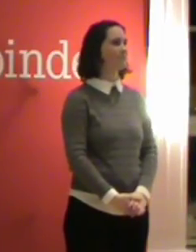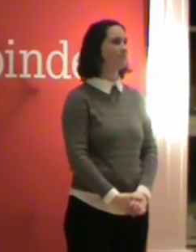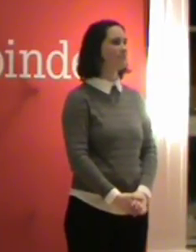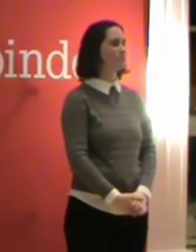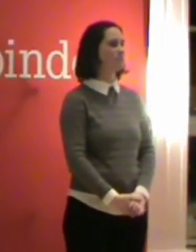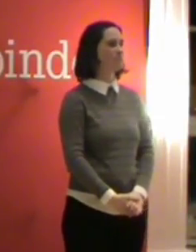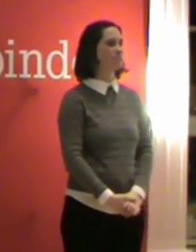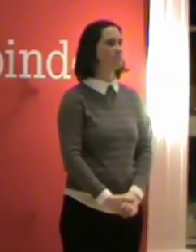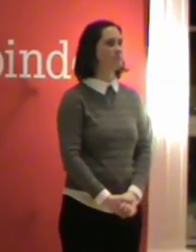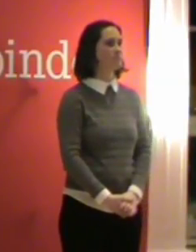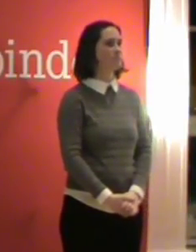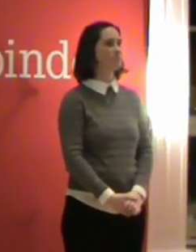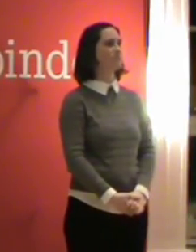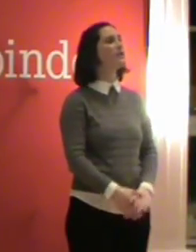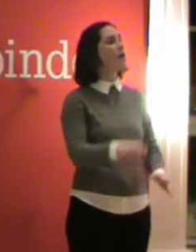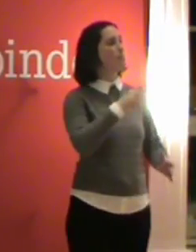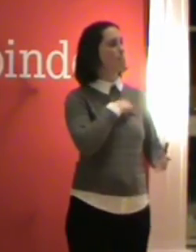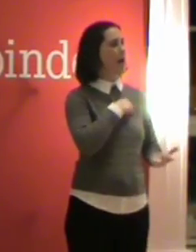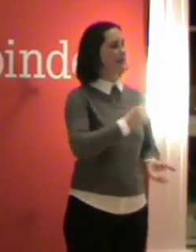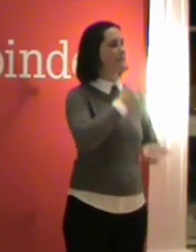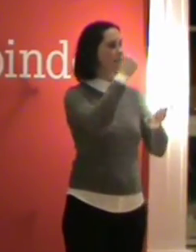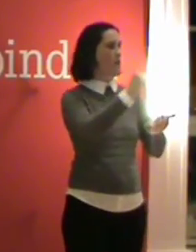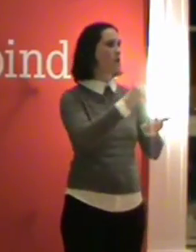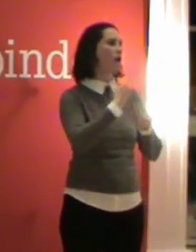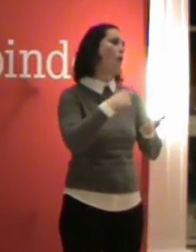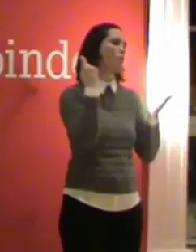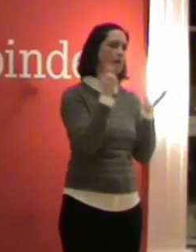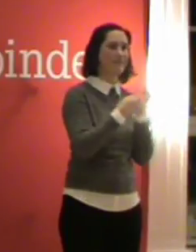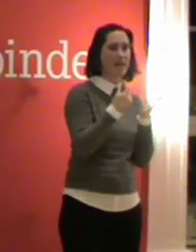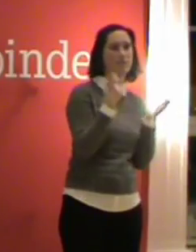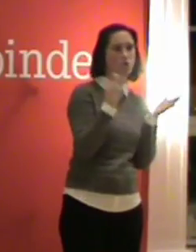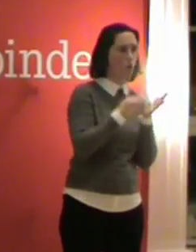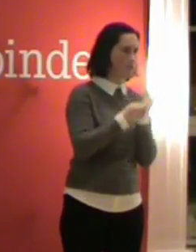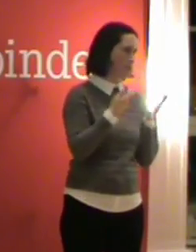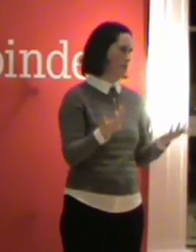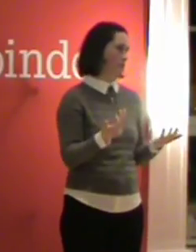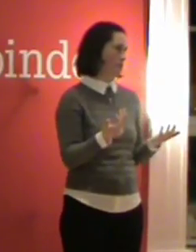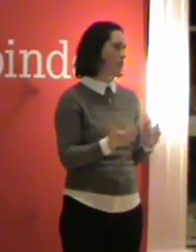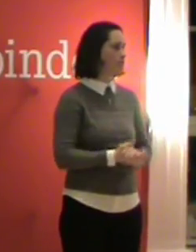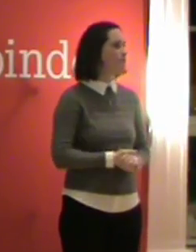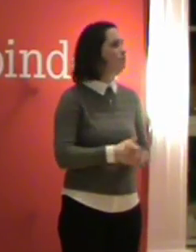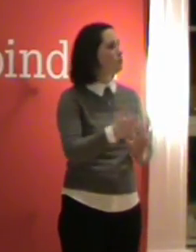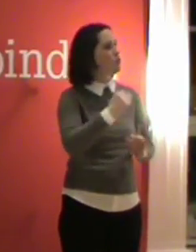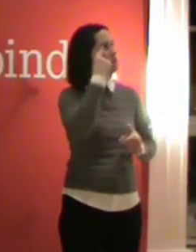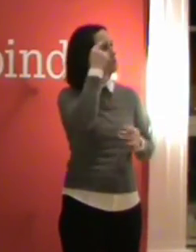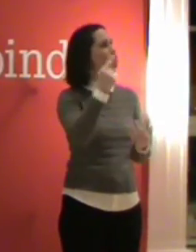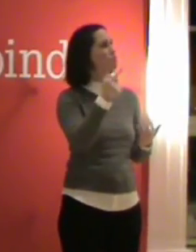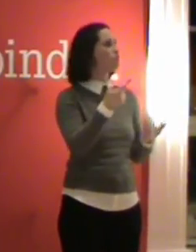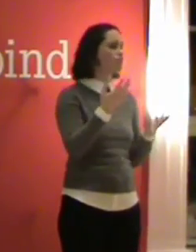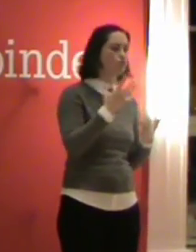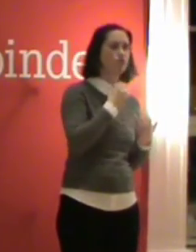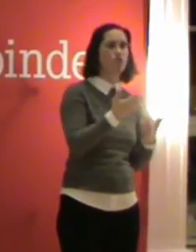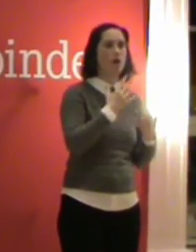Wir haben ja dann auch gedacht, dass ein Preis, wenn man den vorgibt, da kostet ja auch Geld rein. Das hat man erst gar nicht so im Sinn gehabt, das alles so ein